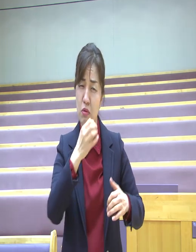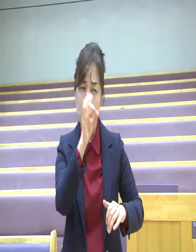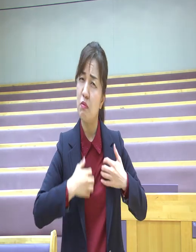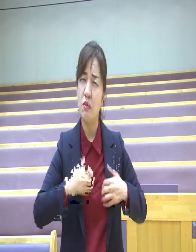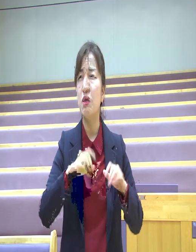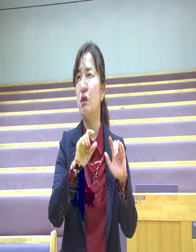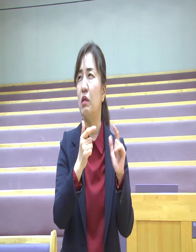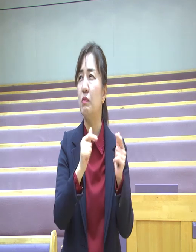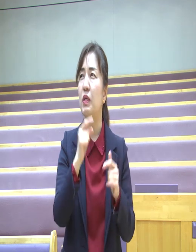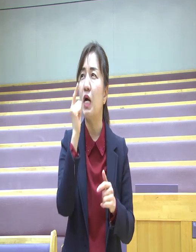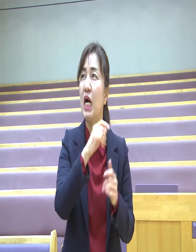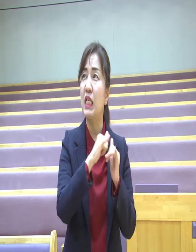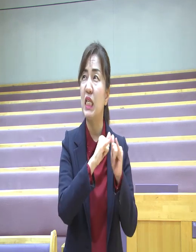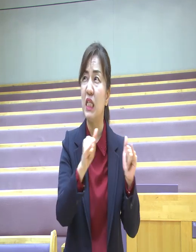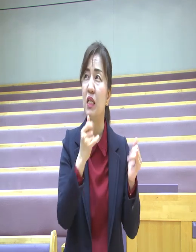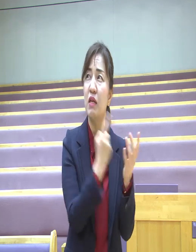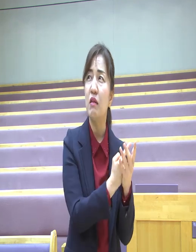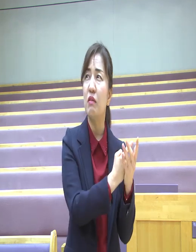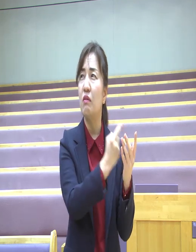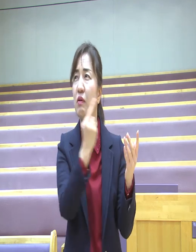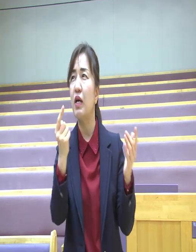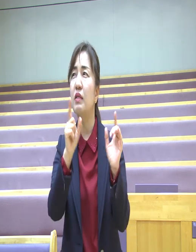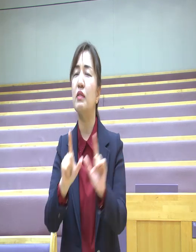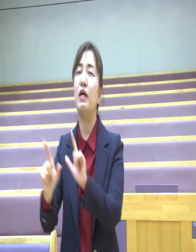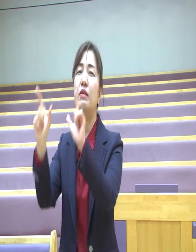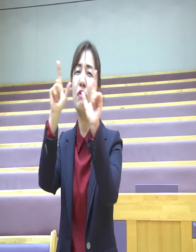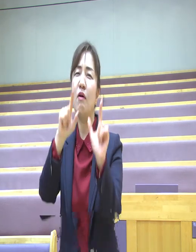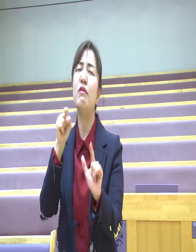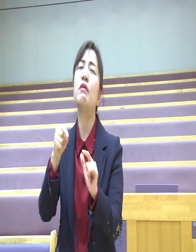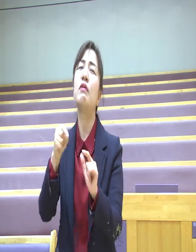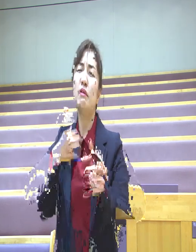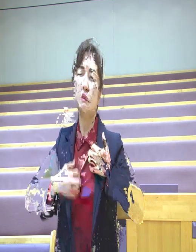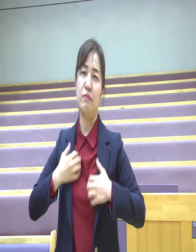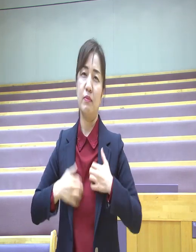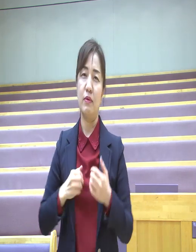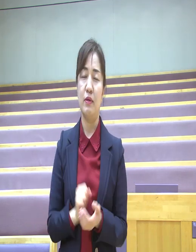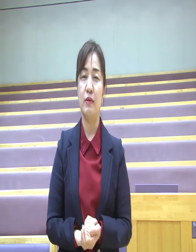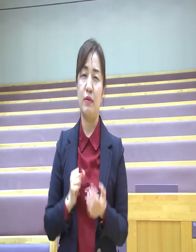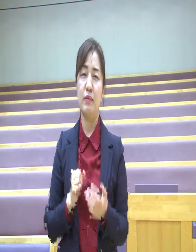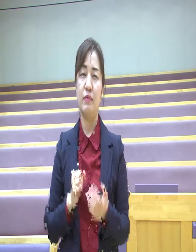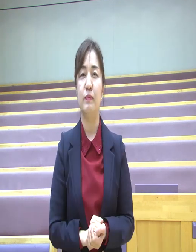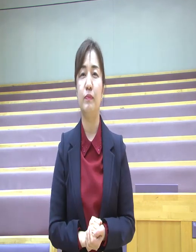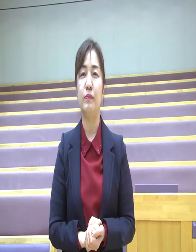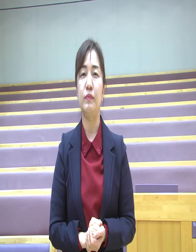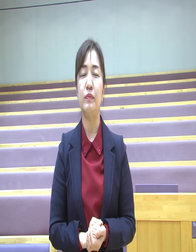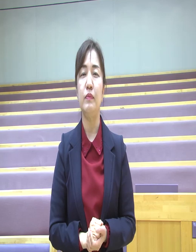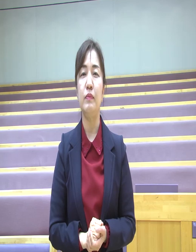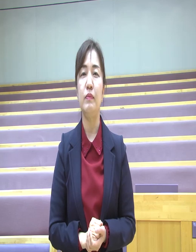기뻐하지 아니하고 악인이 그의 길에서 돌이켜 떠나 사는 것을 기뻐하노라.